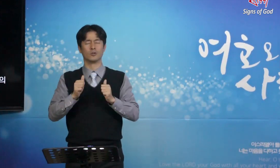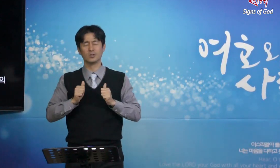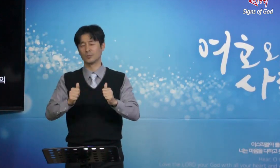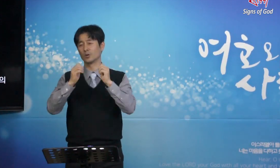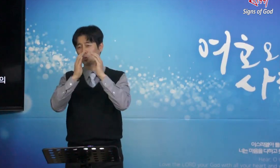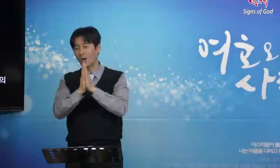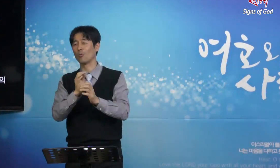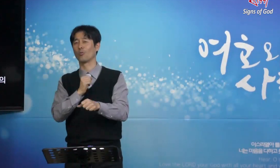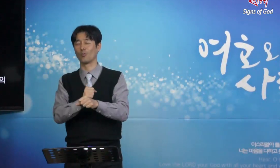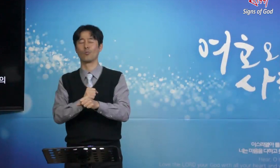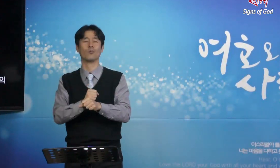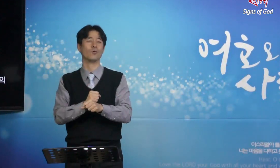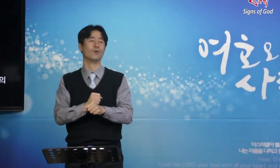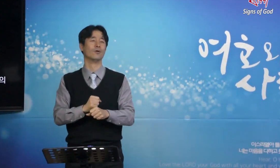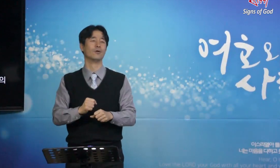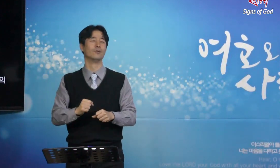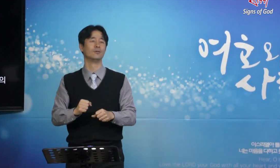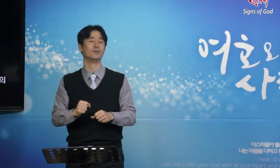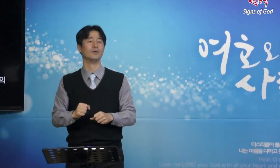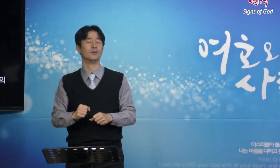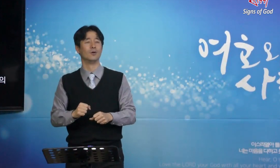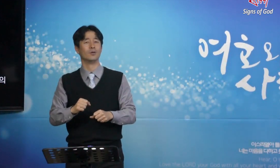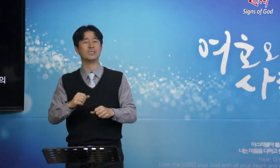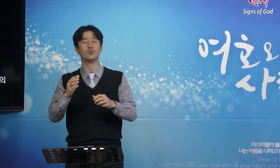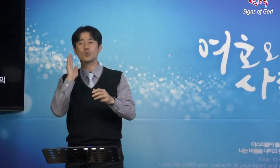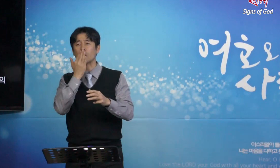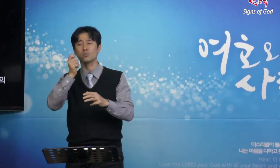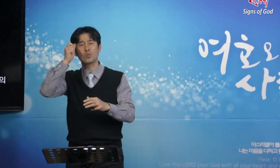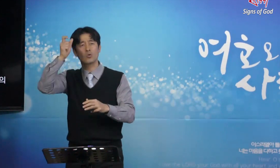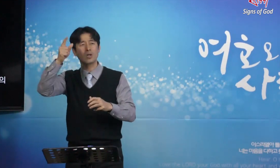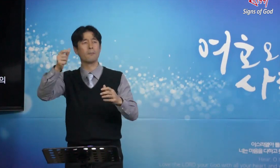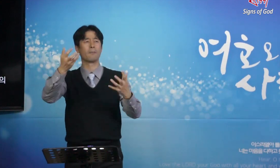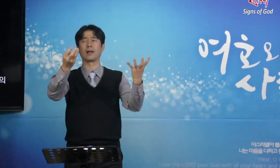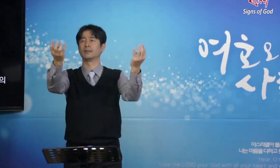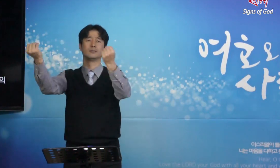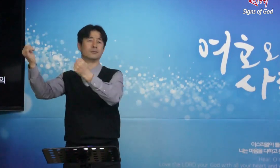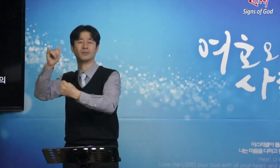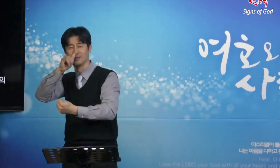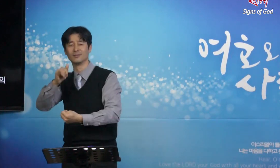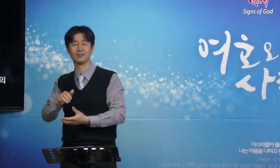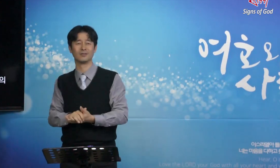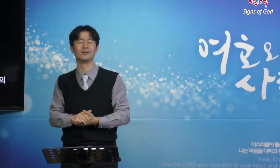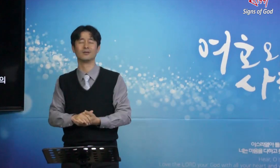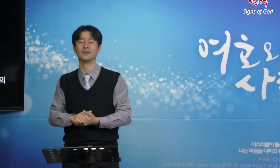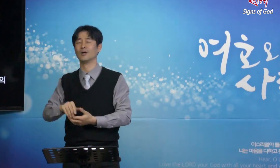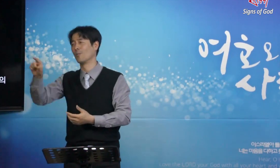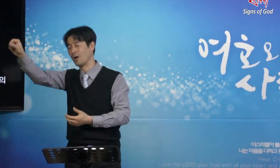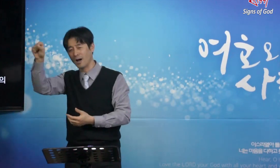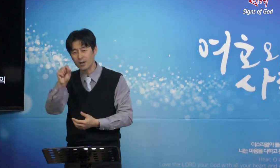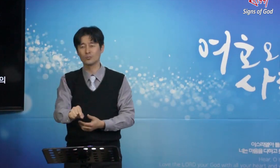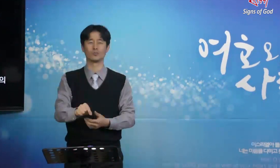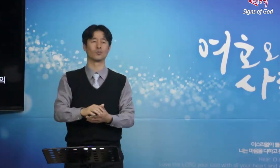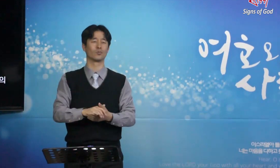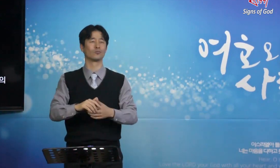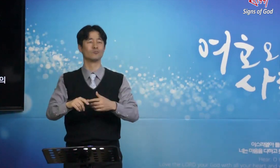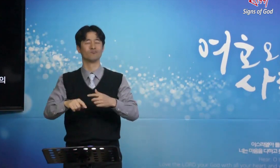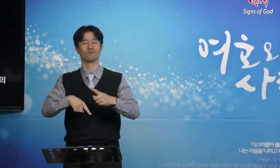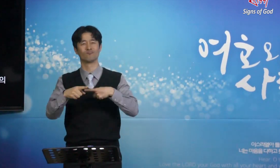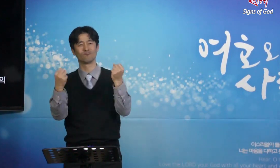우리가 그 방송을 통해서 복음을 전할 수 있게 되기를 기도하고, 많은 농인들이 뛰어난 분들이 많이 있습니다.